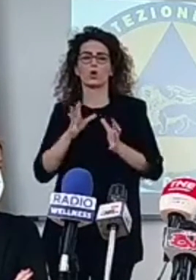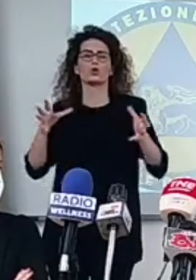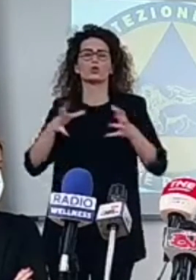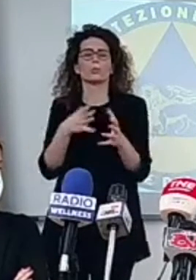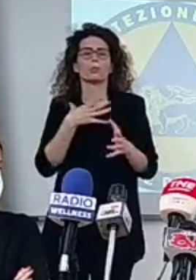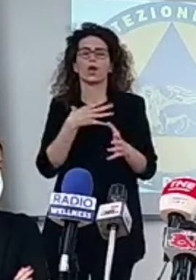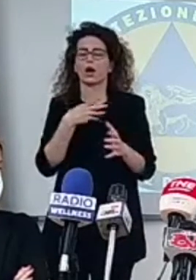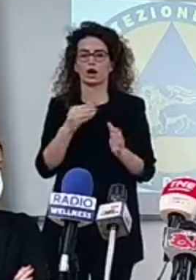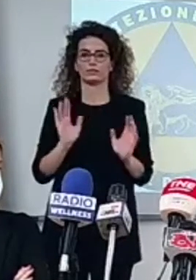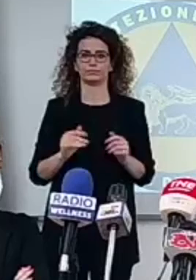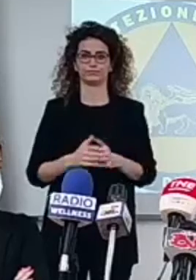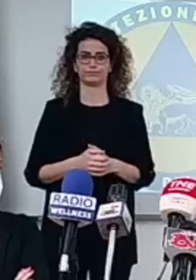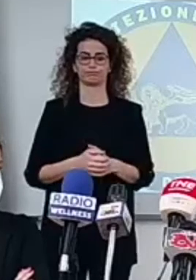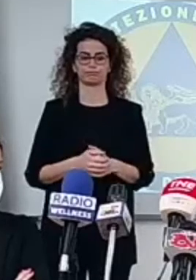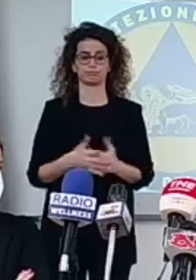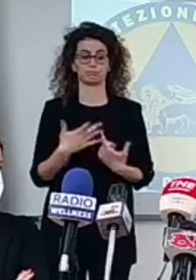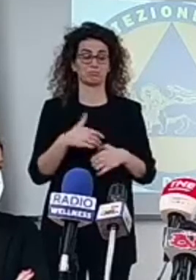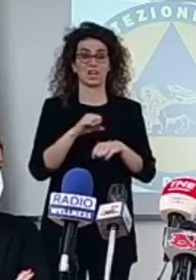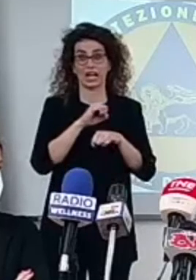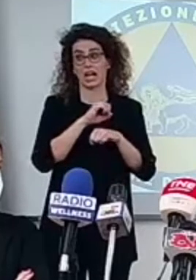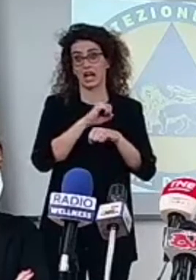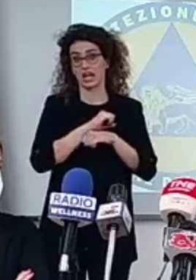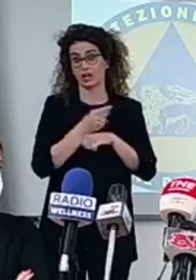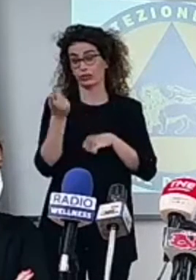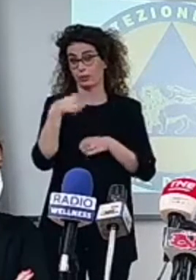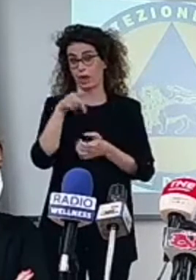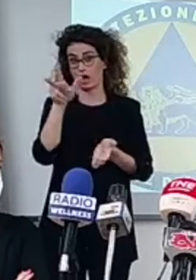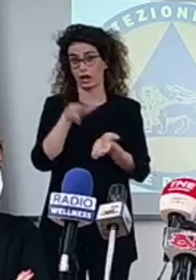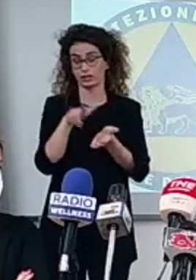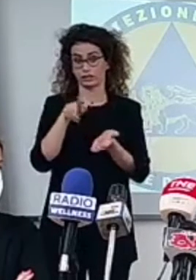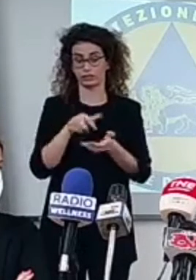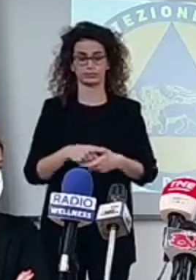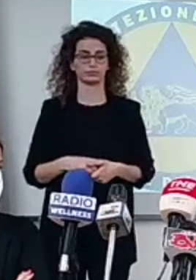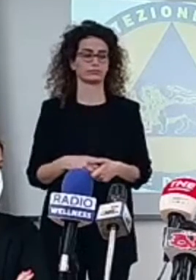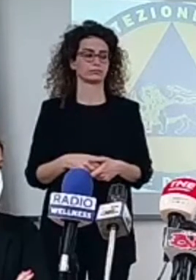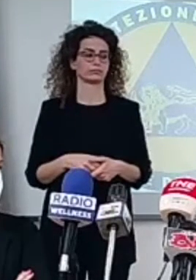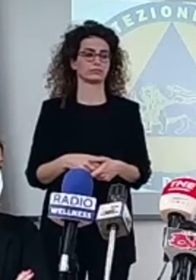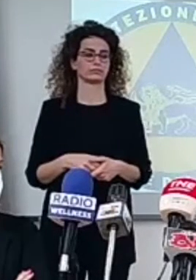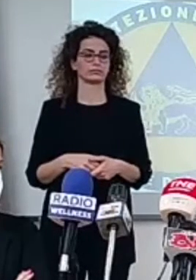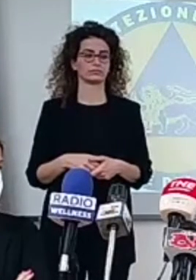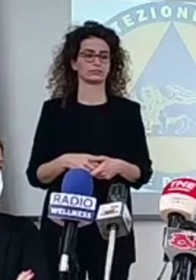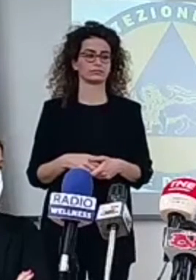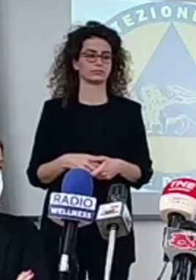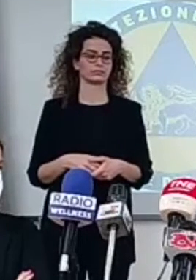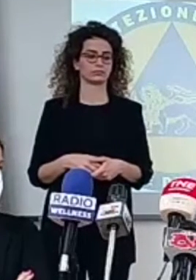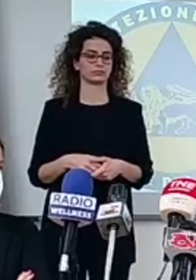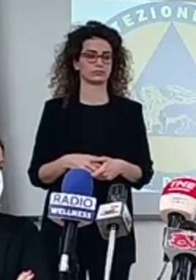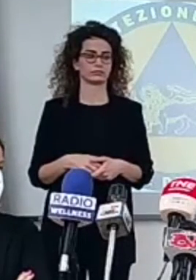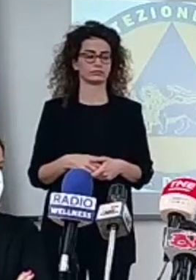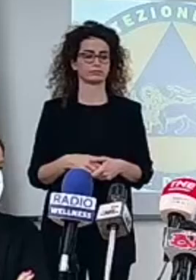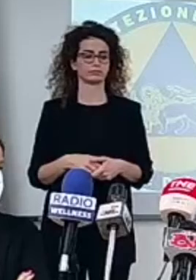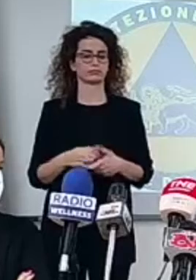che verrà immagino confermata domani dalla dalla